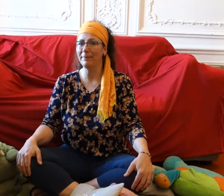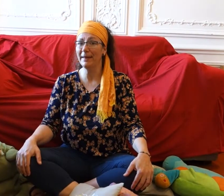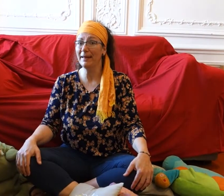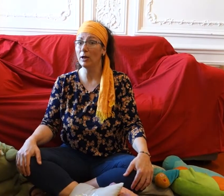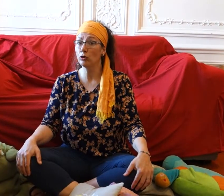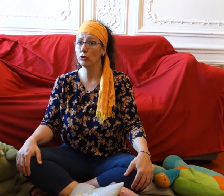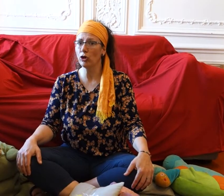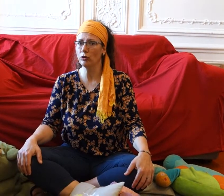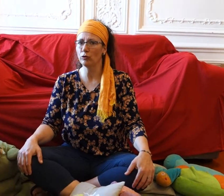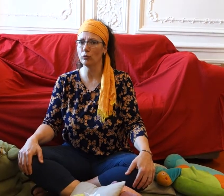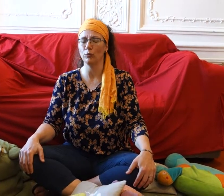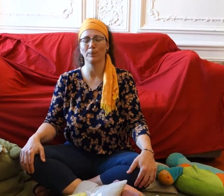famille tortue.